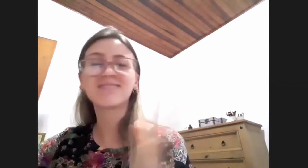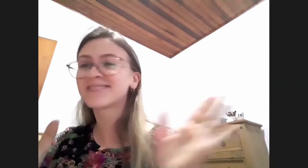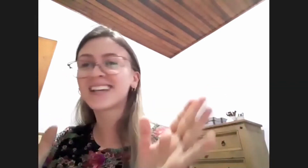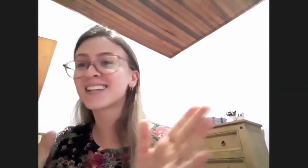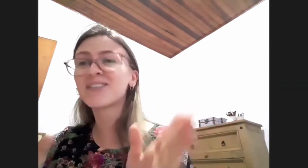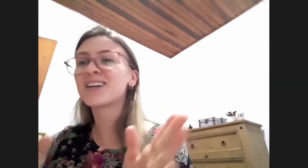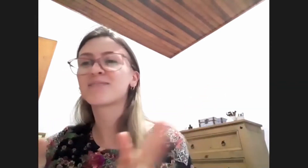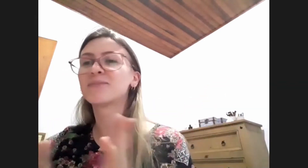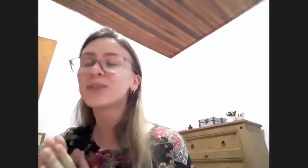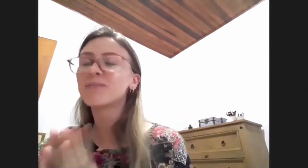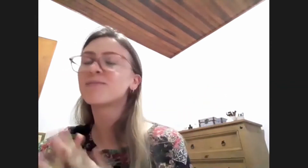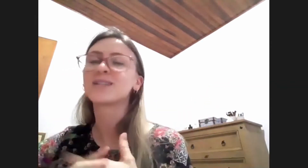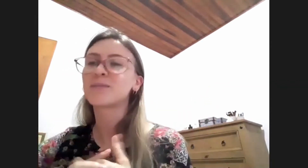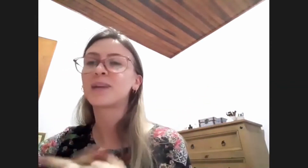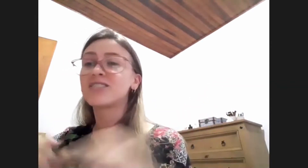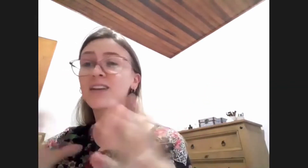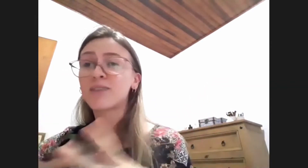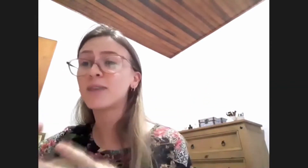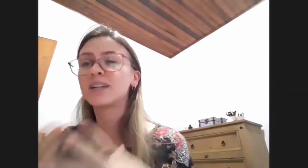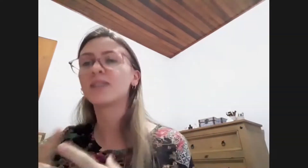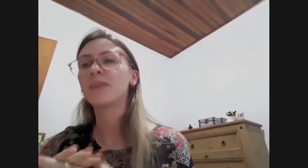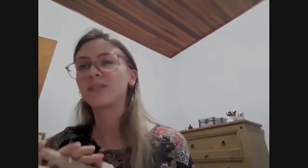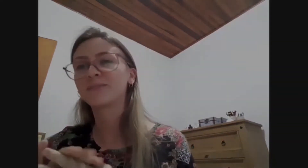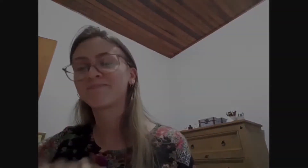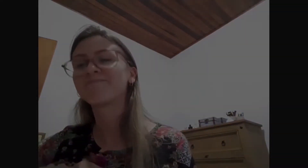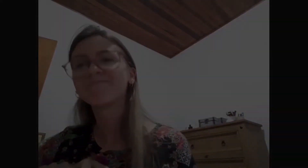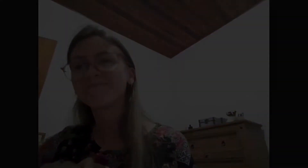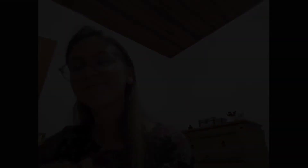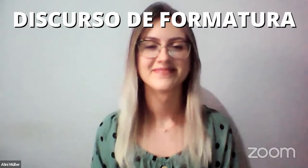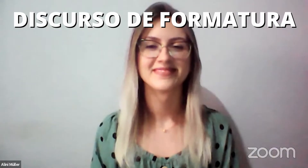tá sendo ótimo. Muito bom mesmo, para destravar e perder o medo.